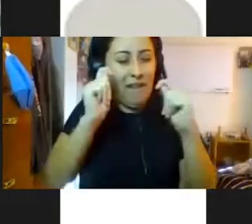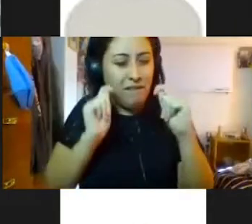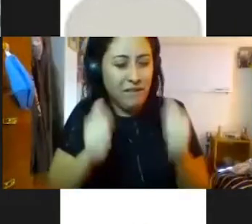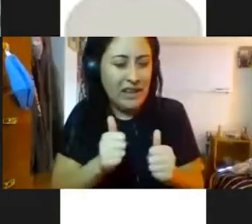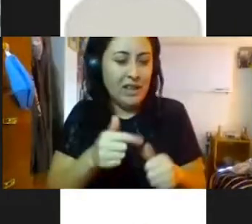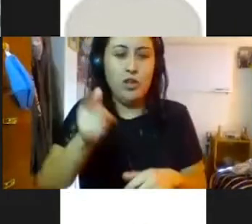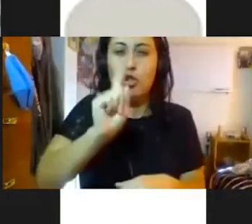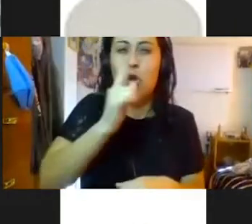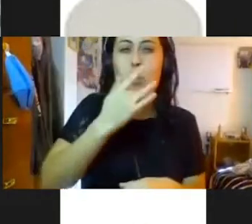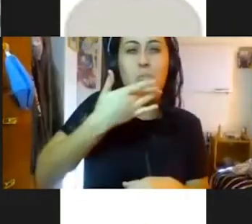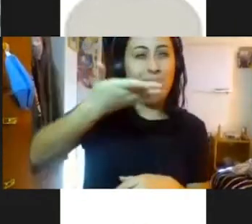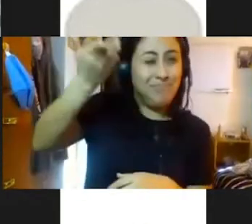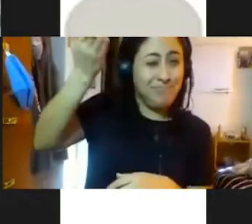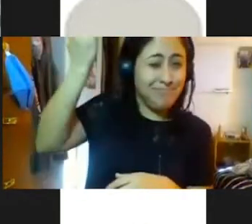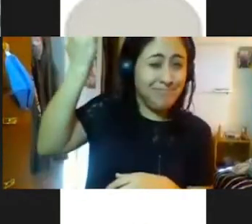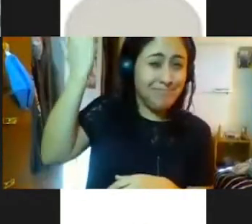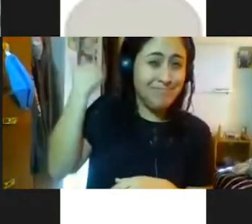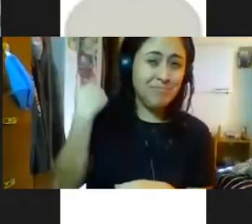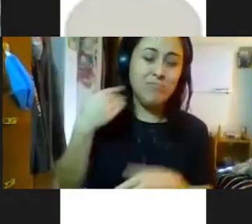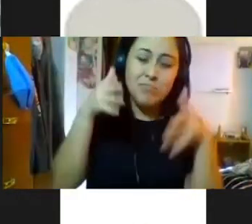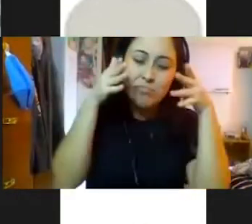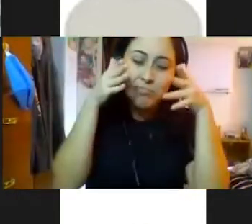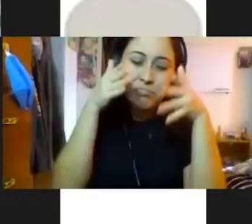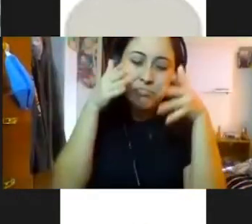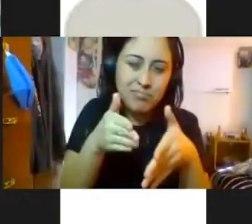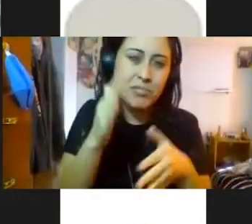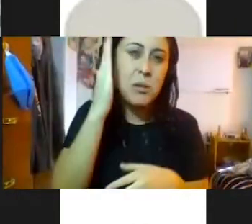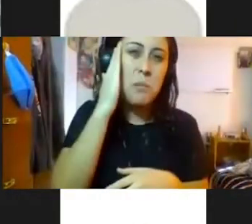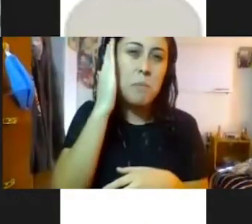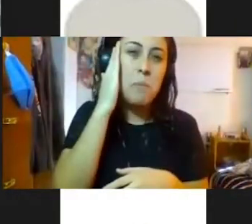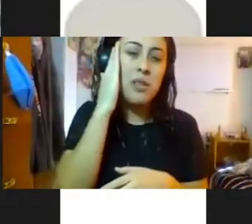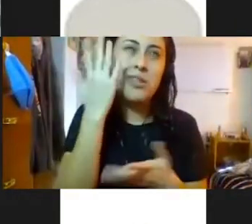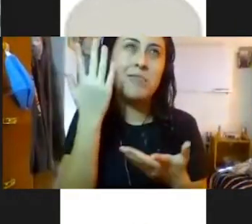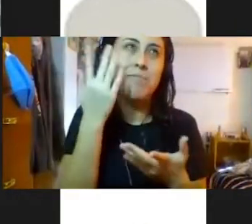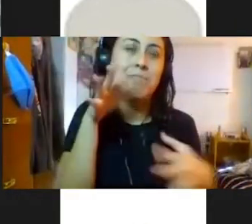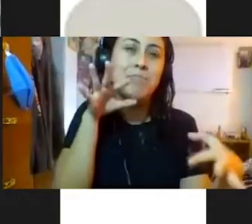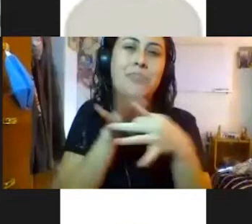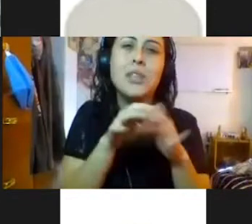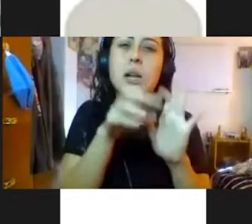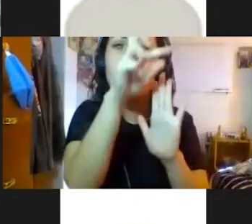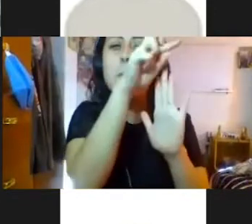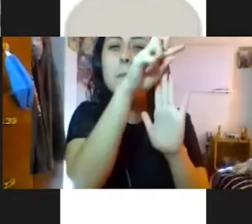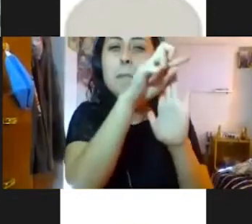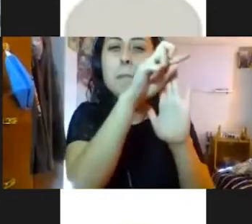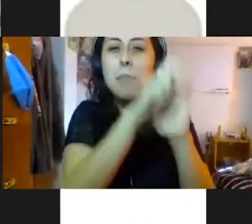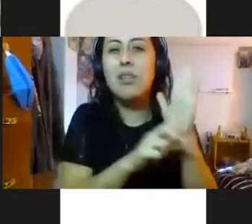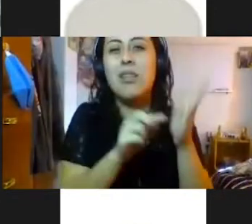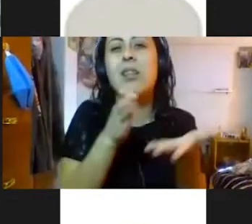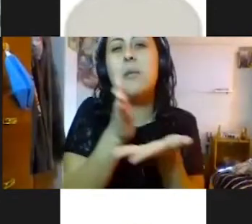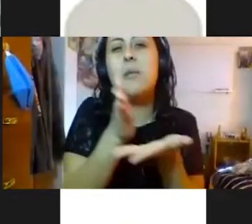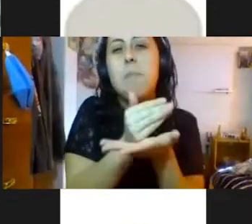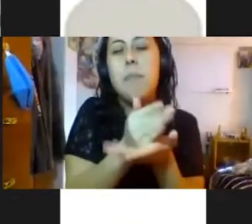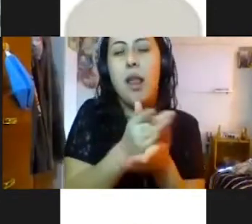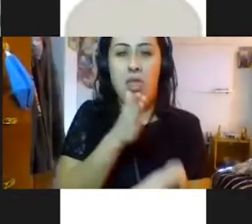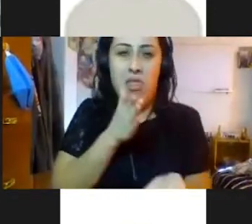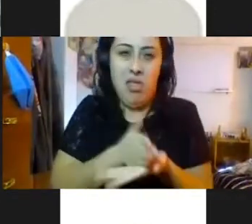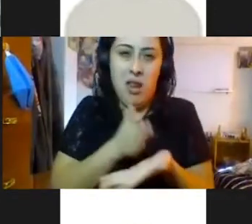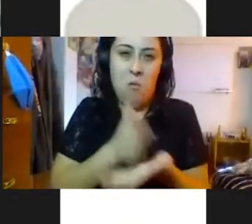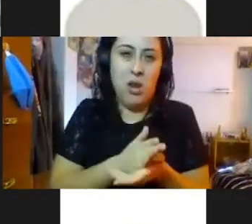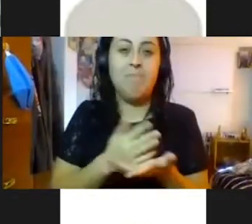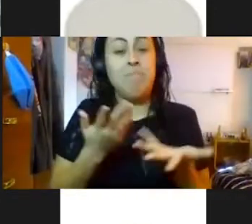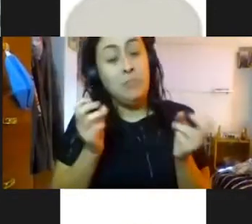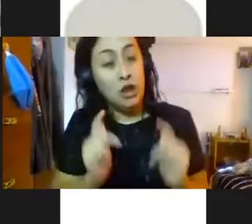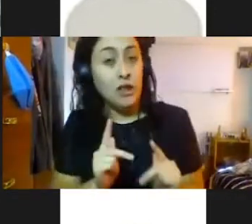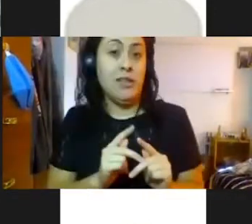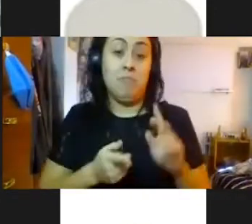estaba más centrada en lo que llamamos el plan específico en la escuela de lenguaje. El desafío era muy grande porque uno, al enfrentarse por